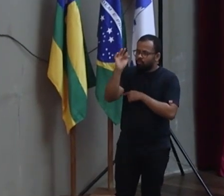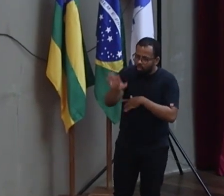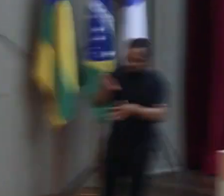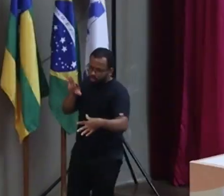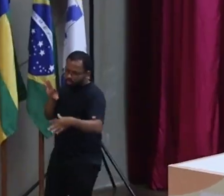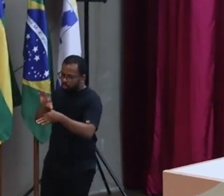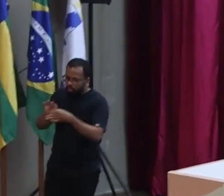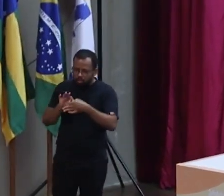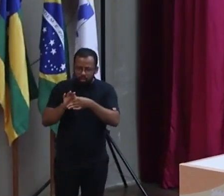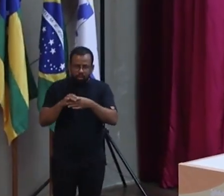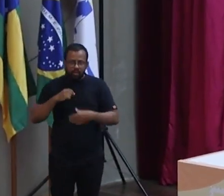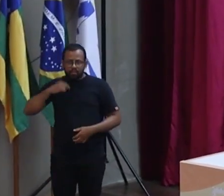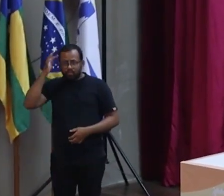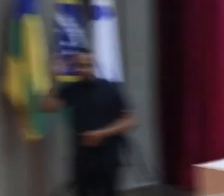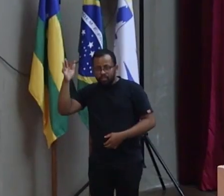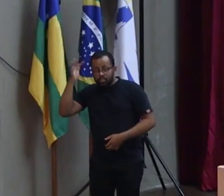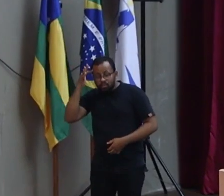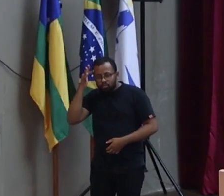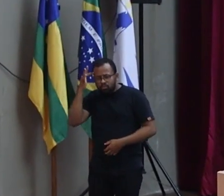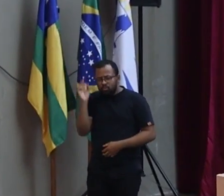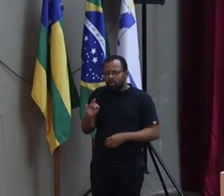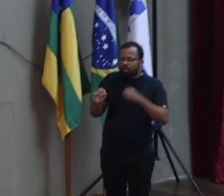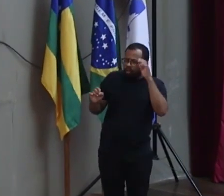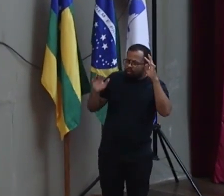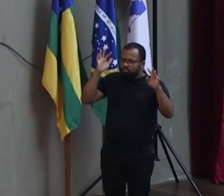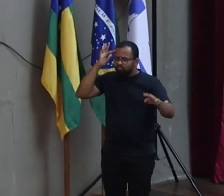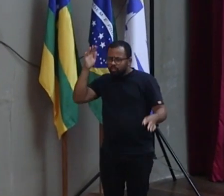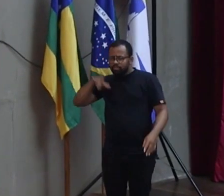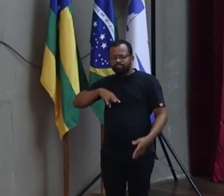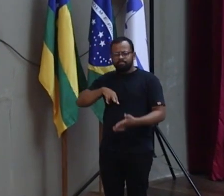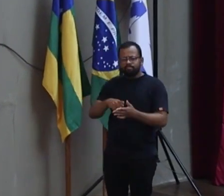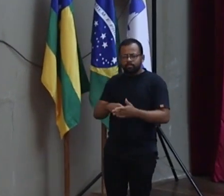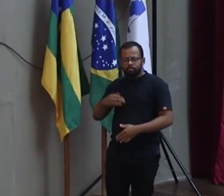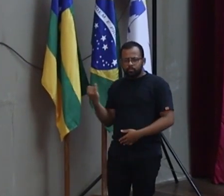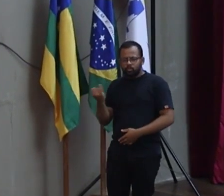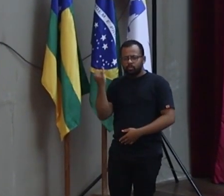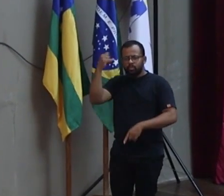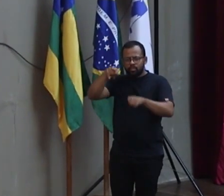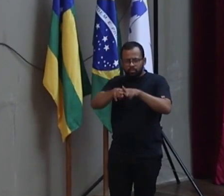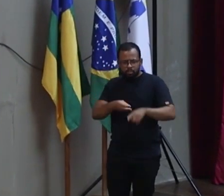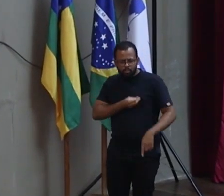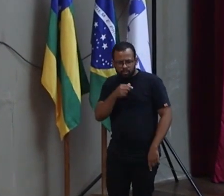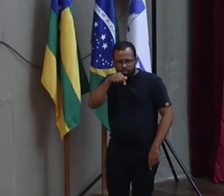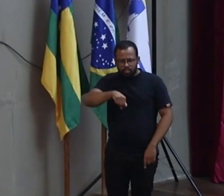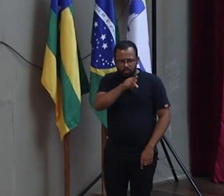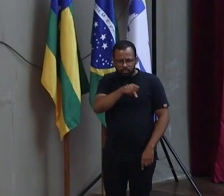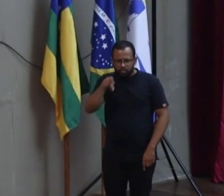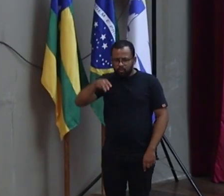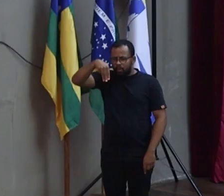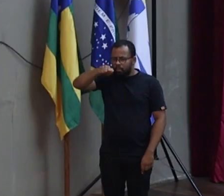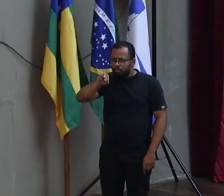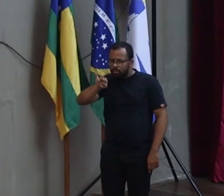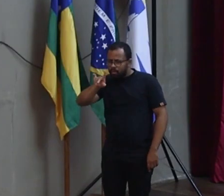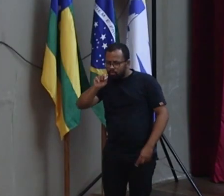E essa reflexão sobre a questão do imaginário é onde eu penso de uma forma muito significativa tanto a presença da professora Marilda